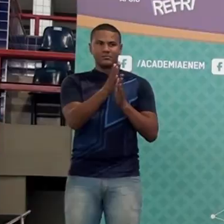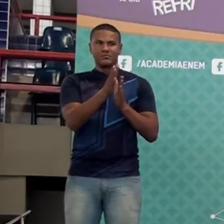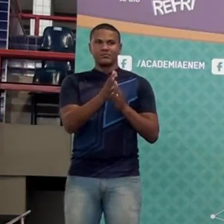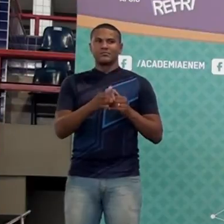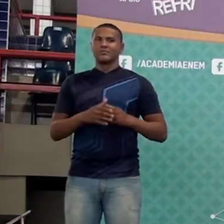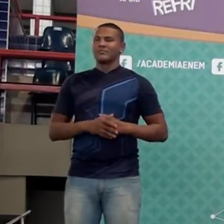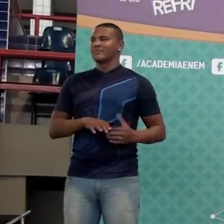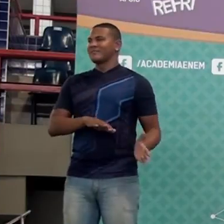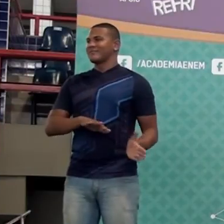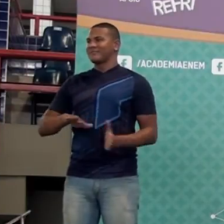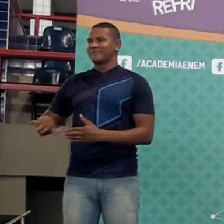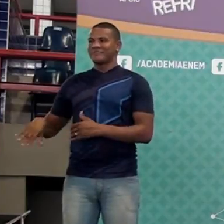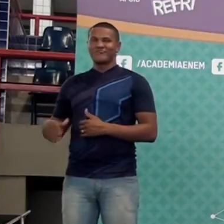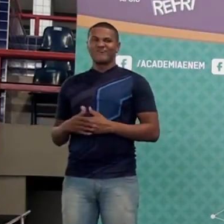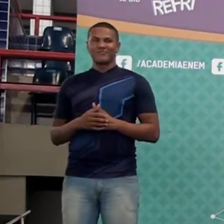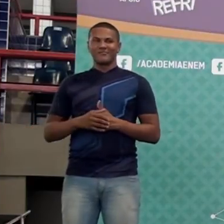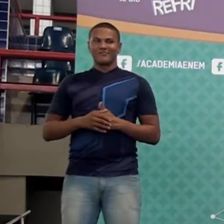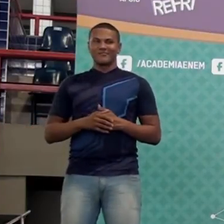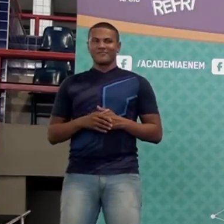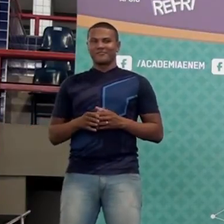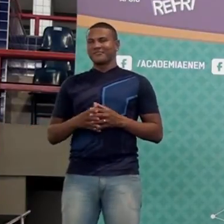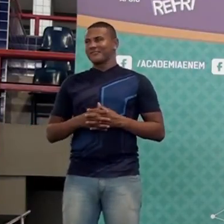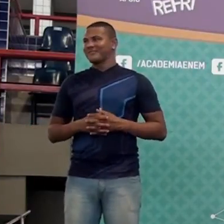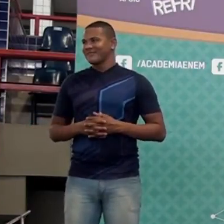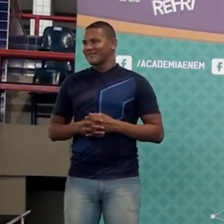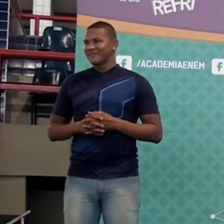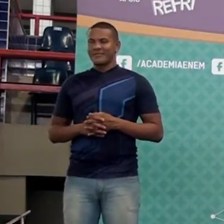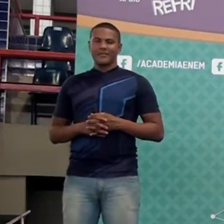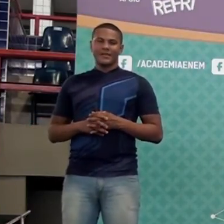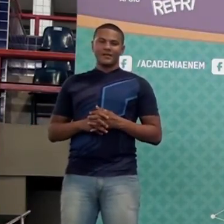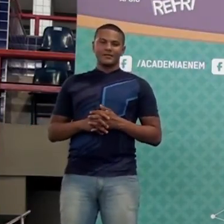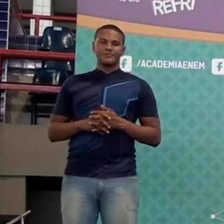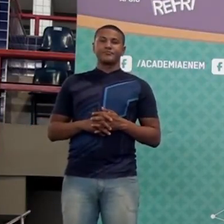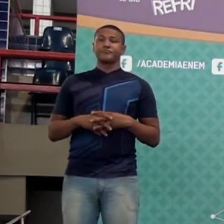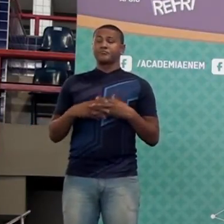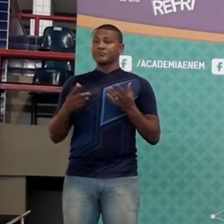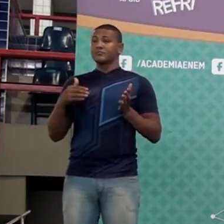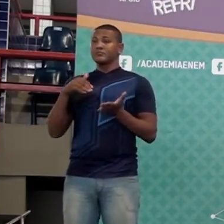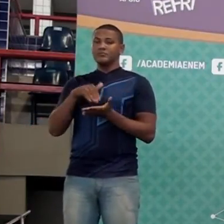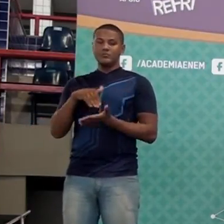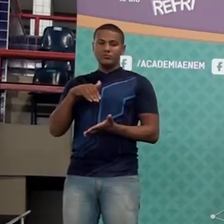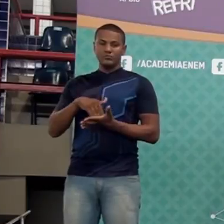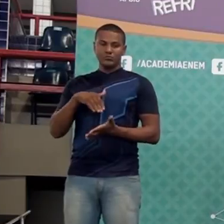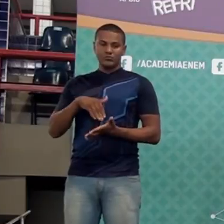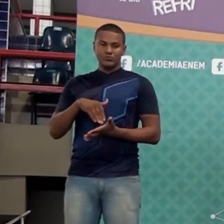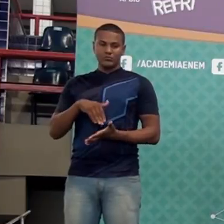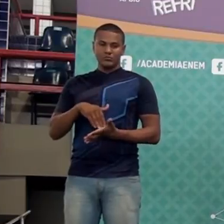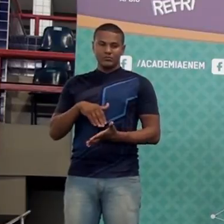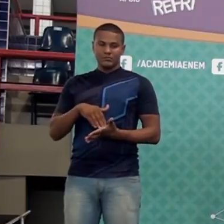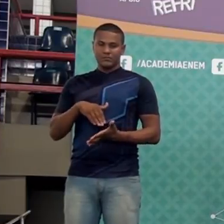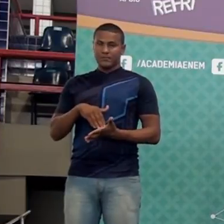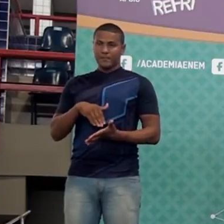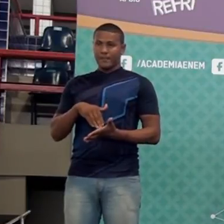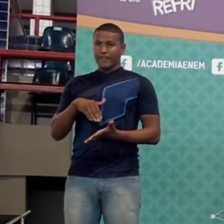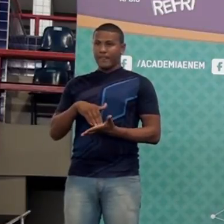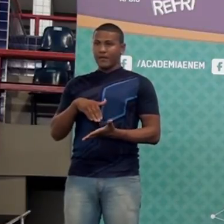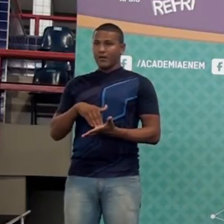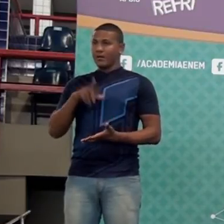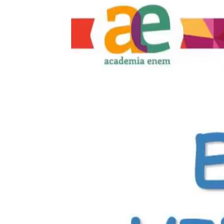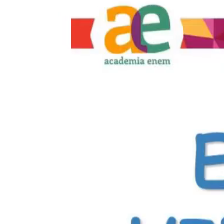gente não tem vulcão, né? Os nossos vulcões estão todos desativados. E a última que a gente vai falar, gente, é a